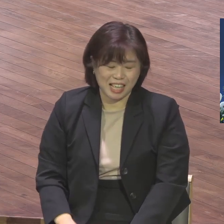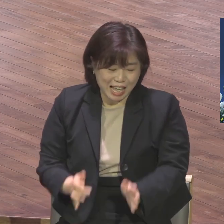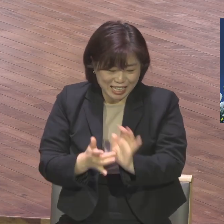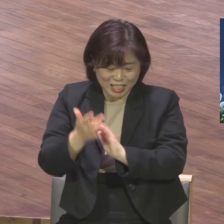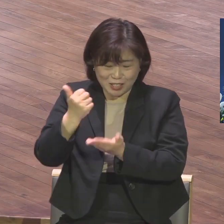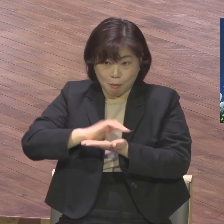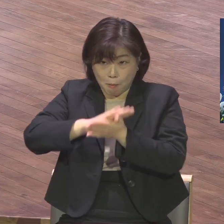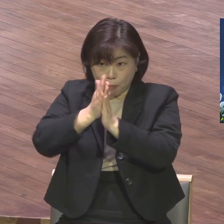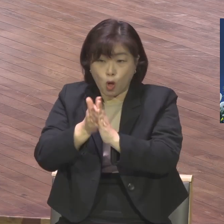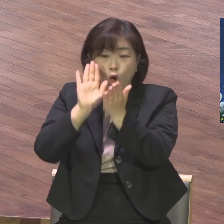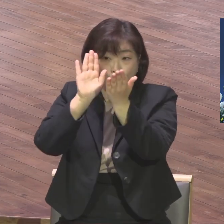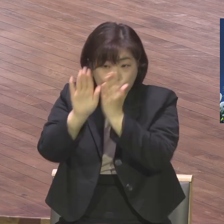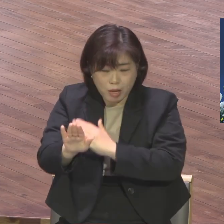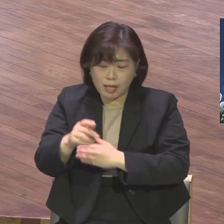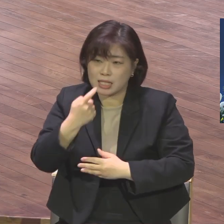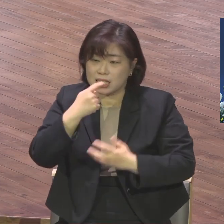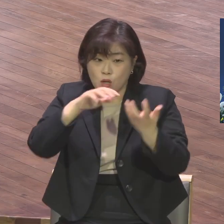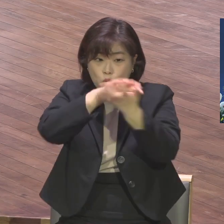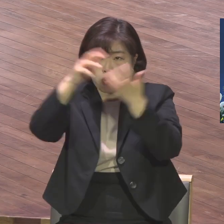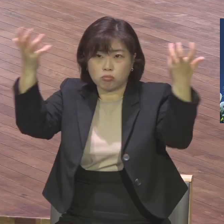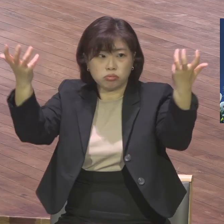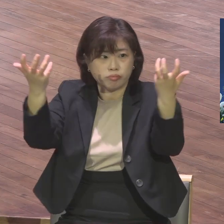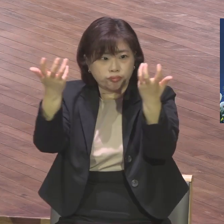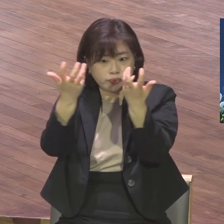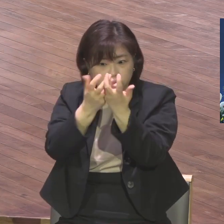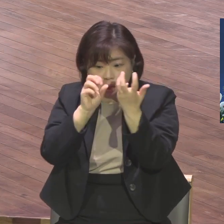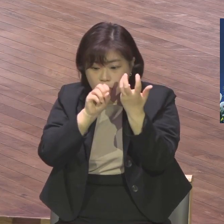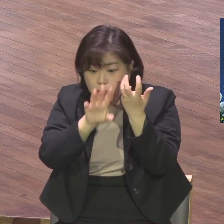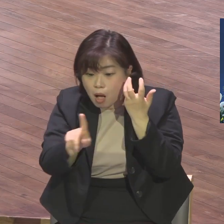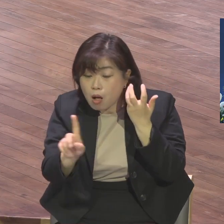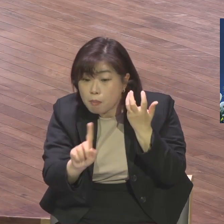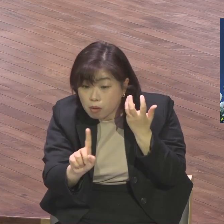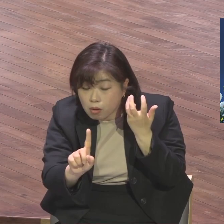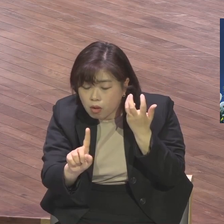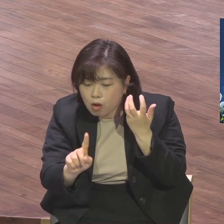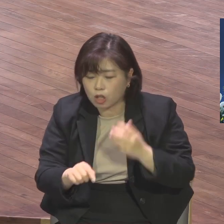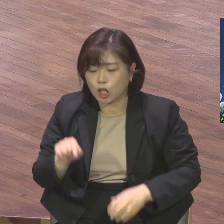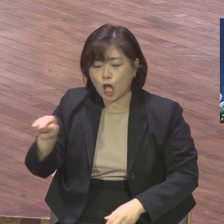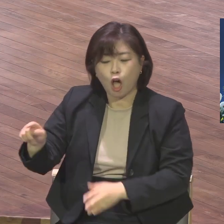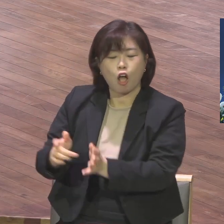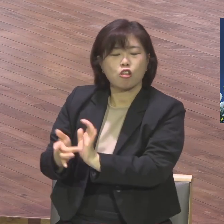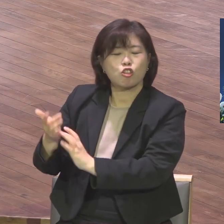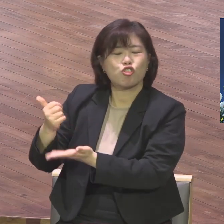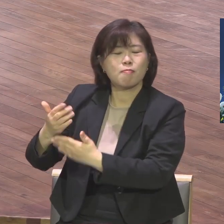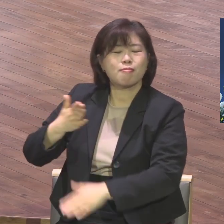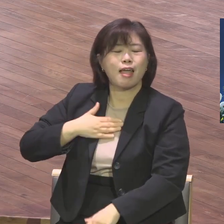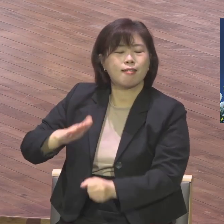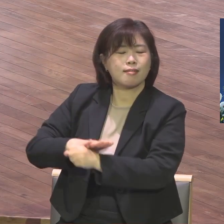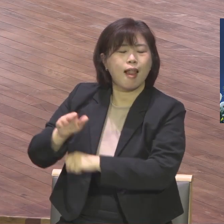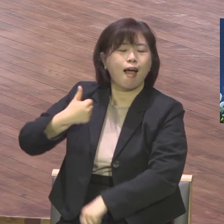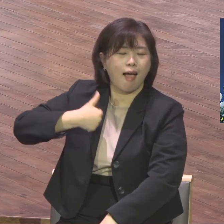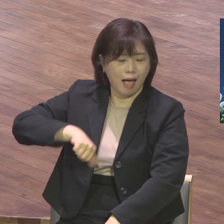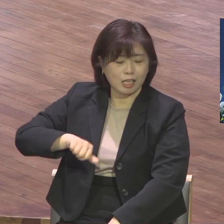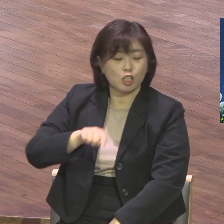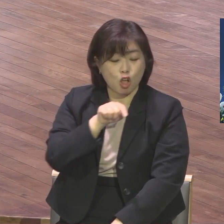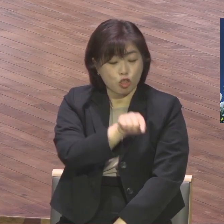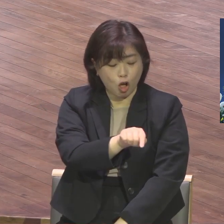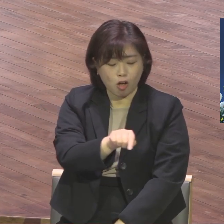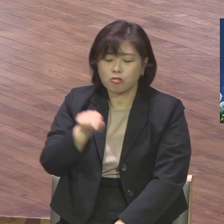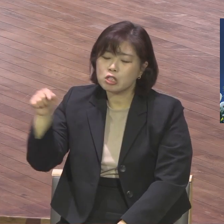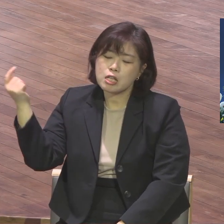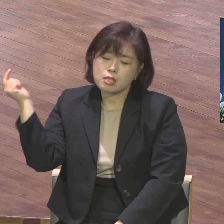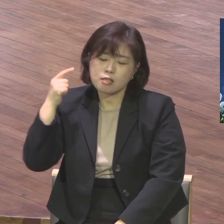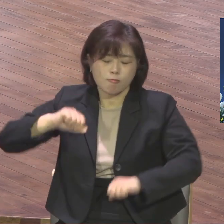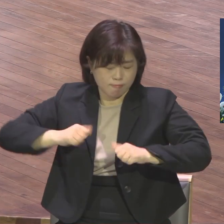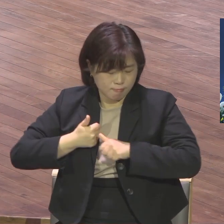너희는 그의 말을 들으라. 마치 예수님께서 공생의 사역을 공식적으로 시작하실 때 세례 요한에게 세례를